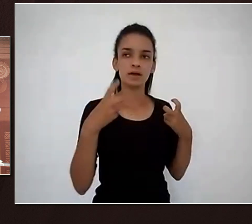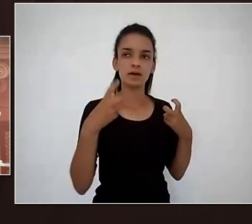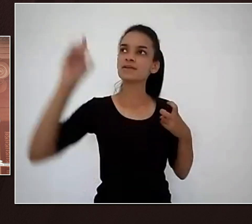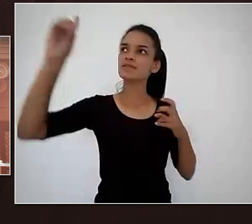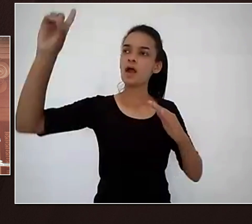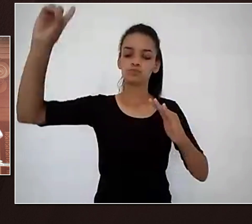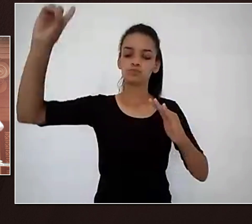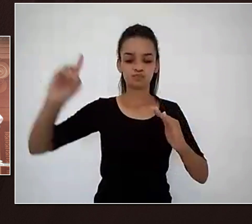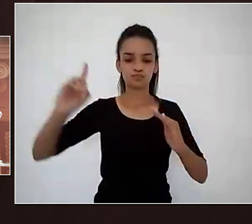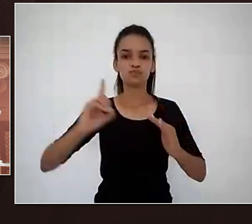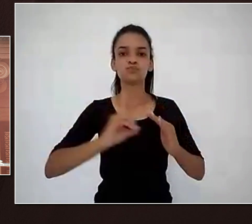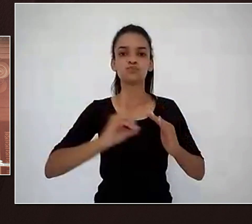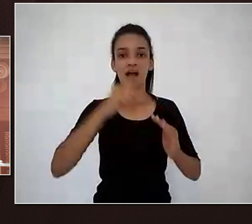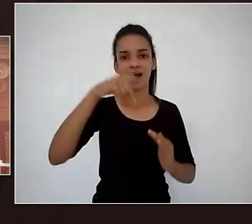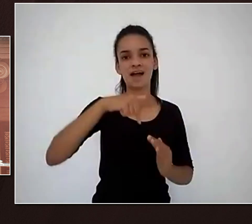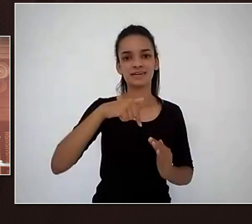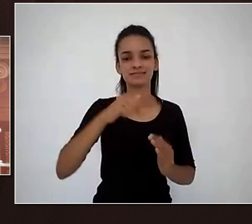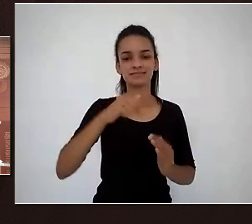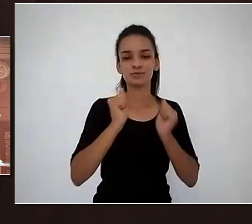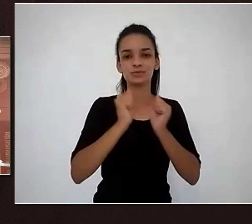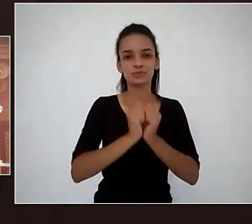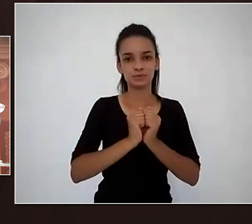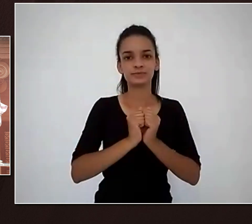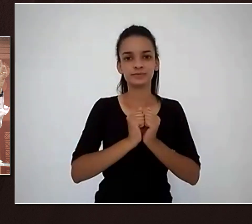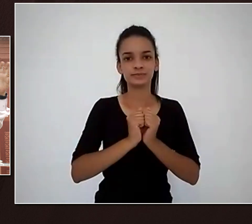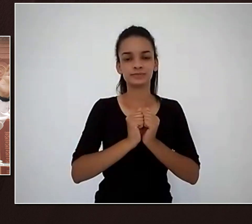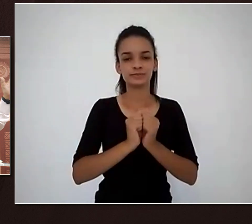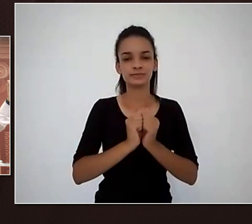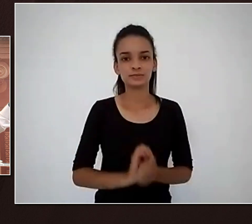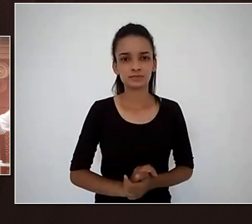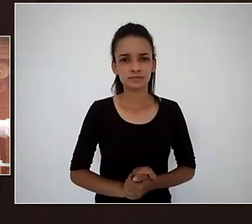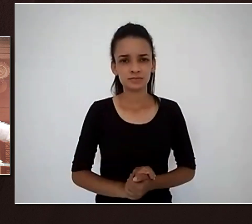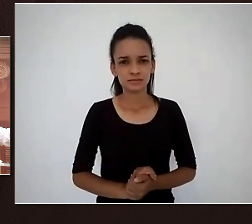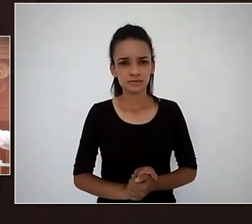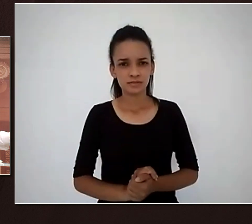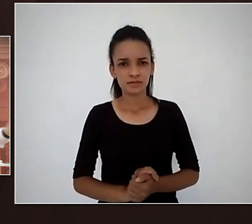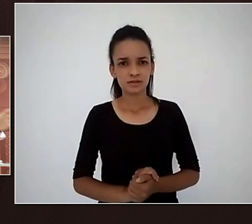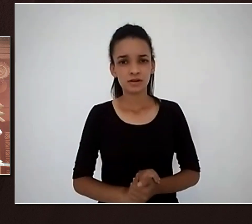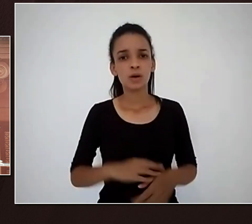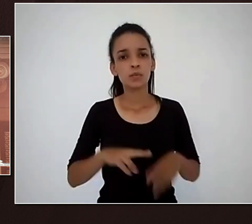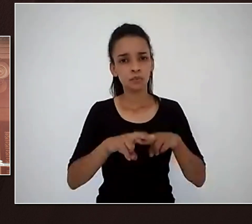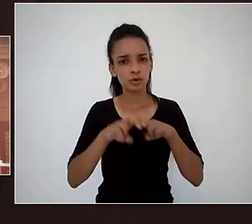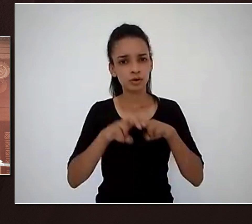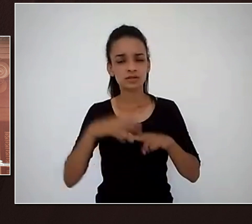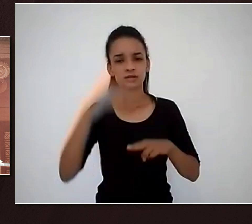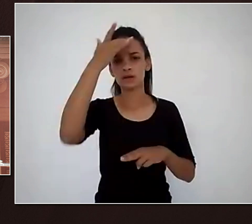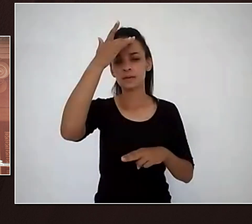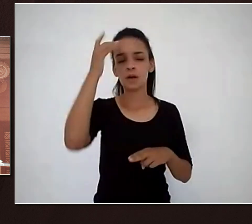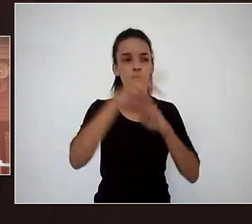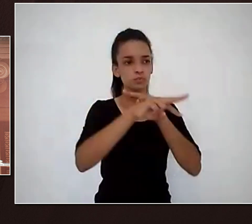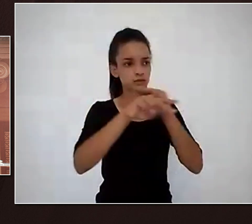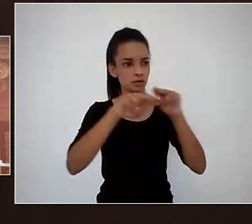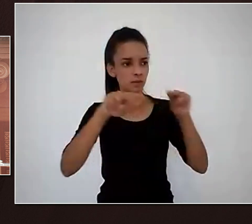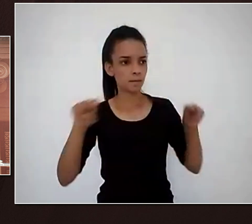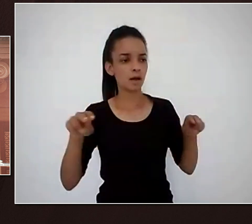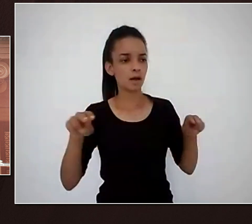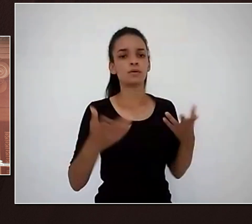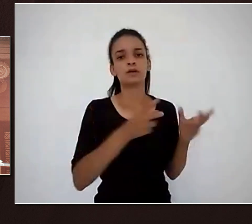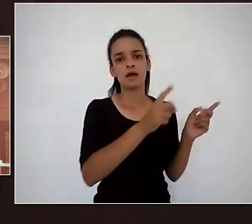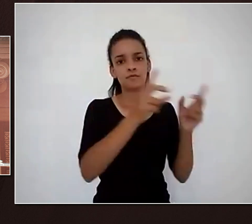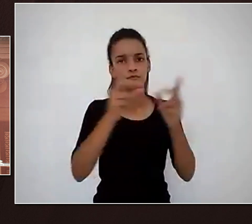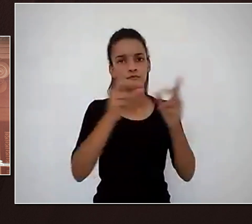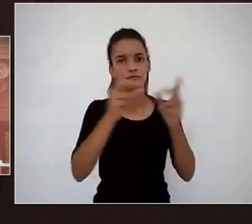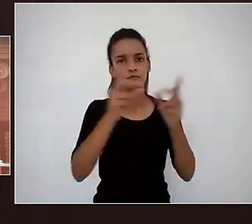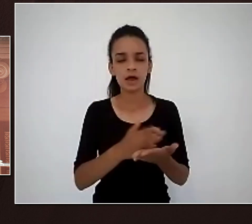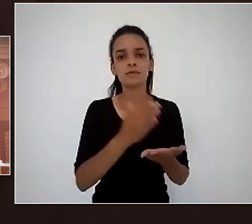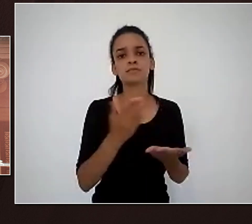do contato com os comportores, contato dos irmãos, e se aproximam da